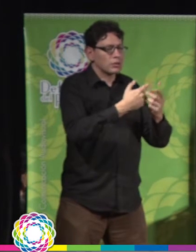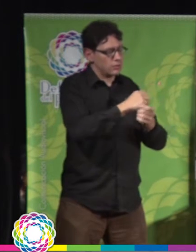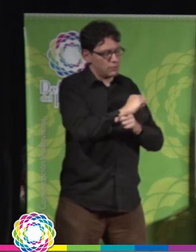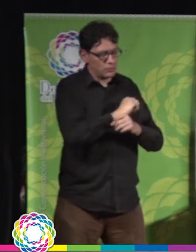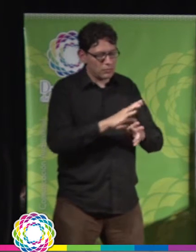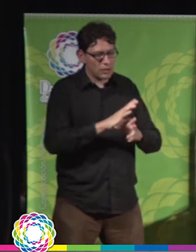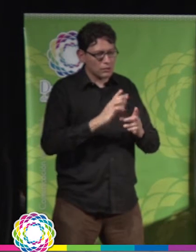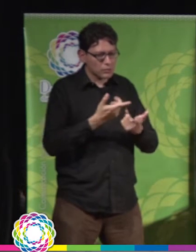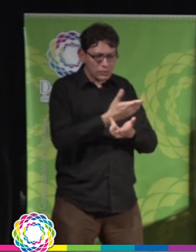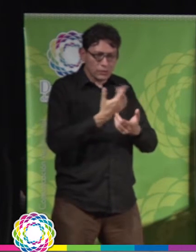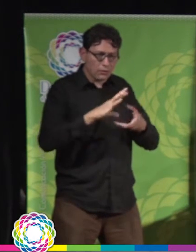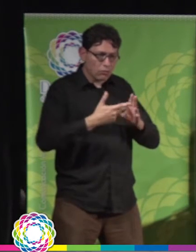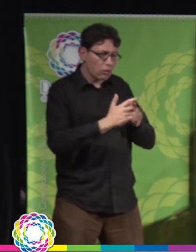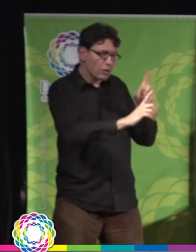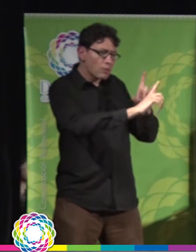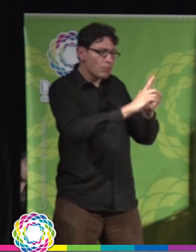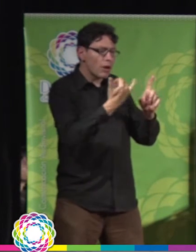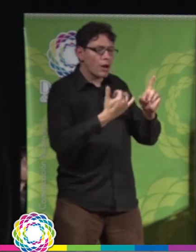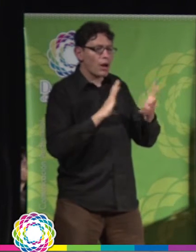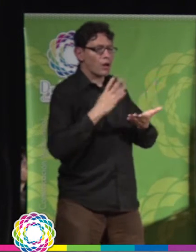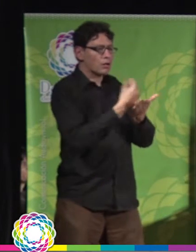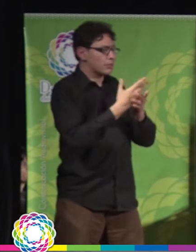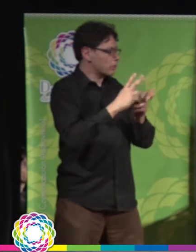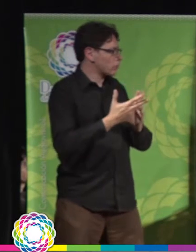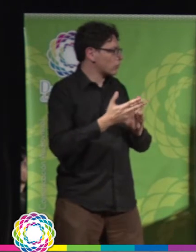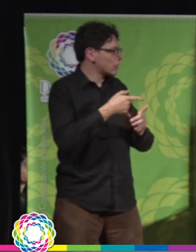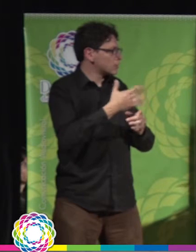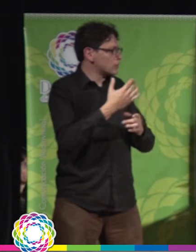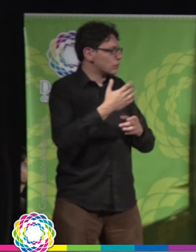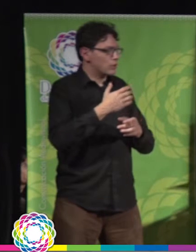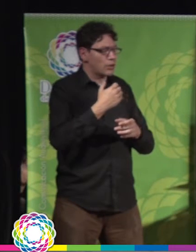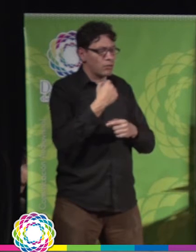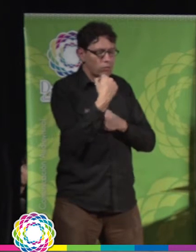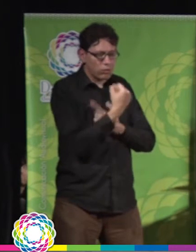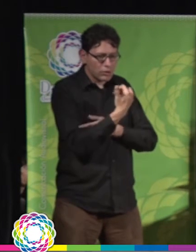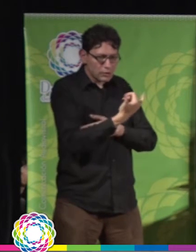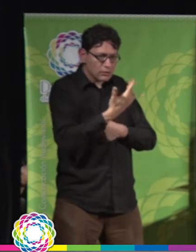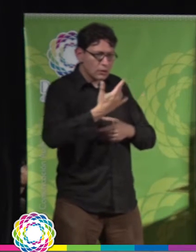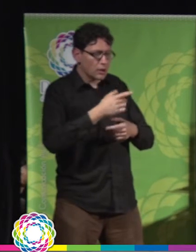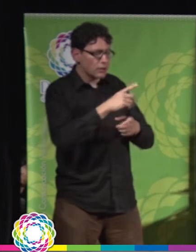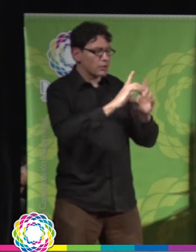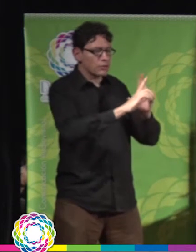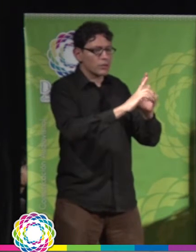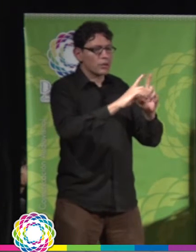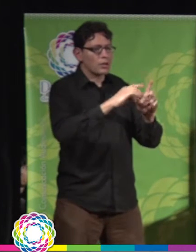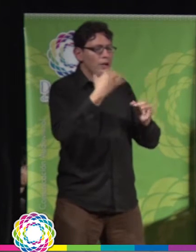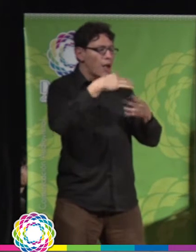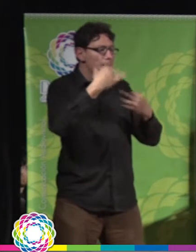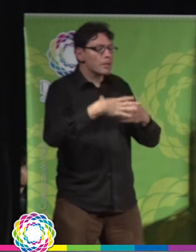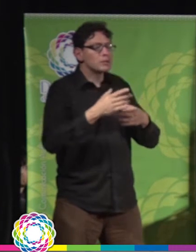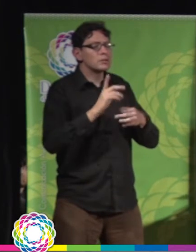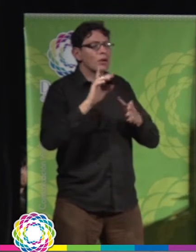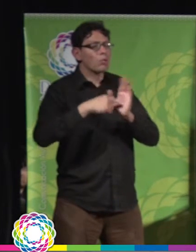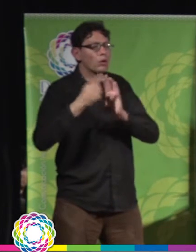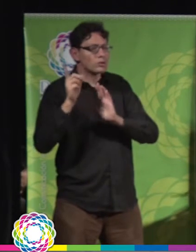esta imagen de los medios que aparece como muy fuerte y muy estereotipada, especialmente de los canales de Buenos Aires, sí, pero